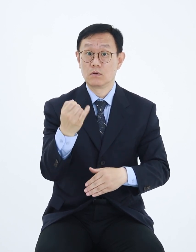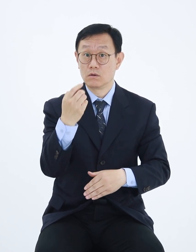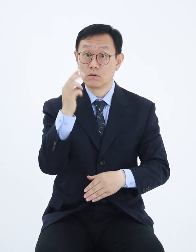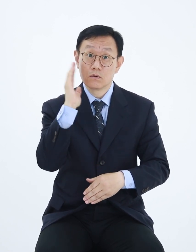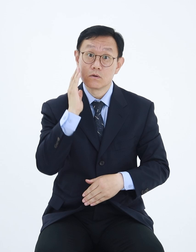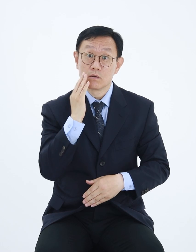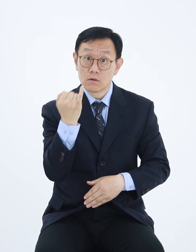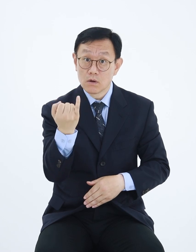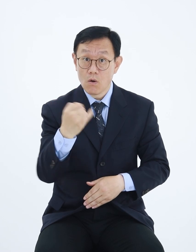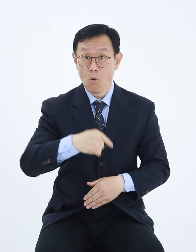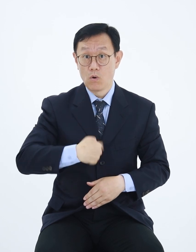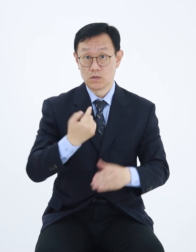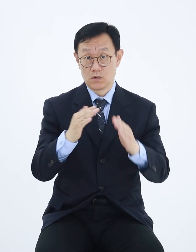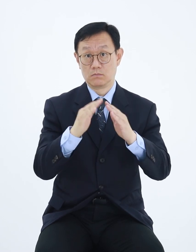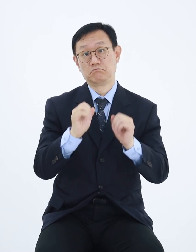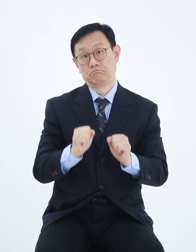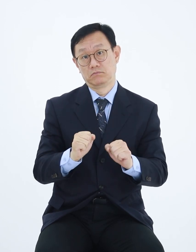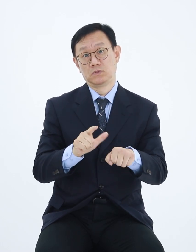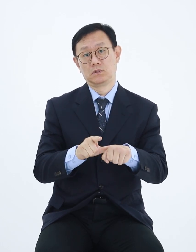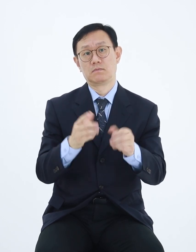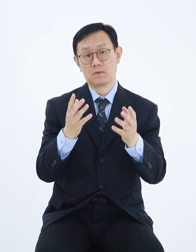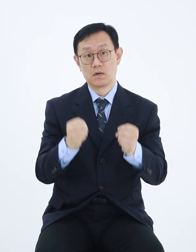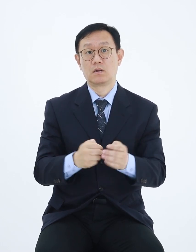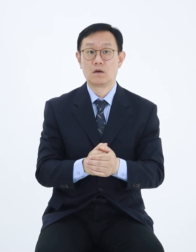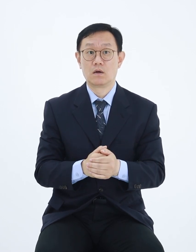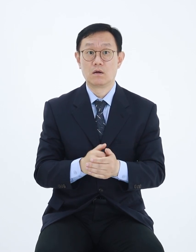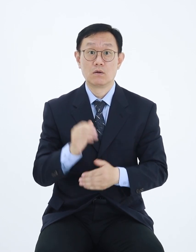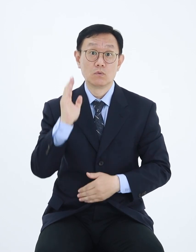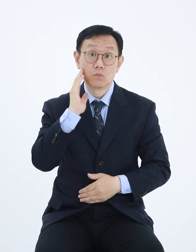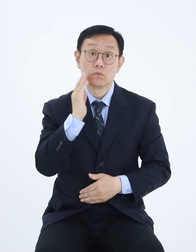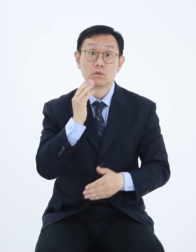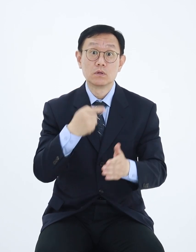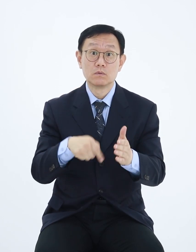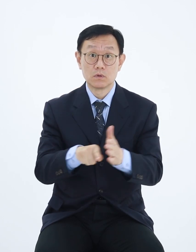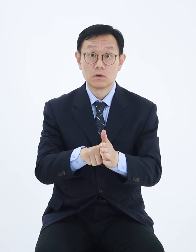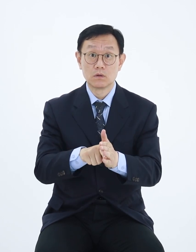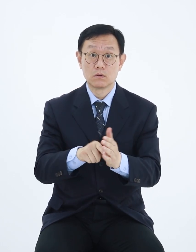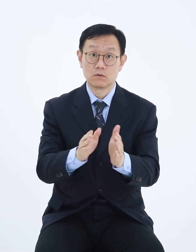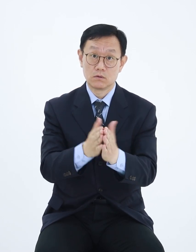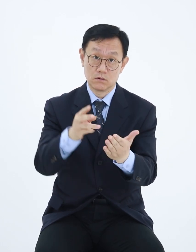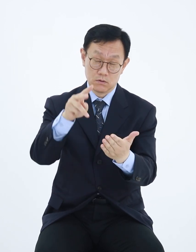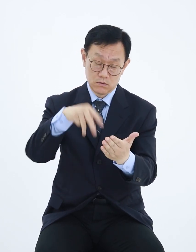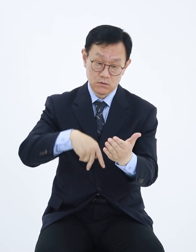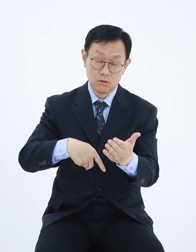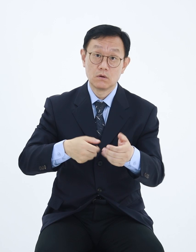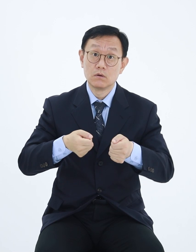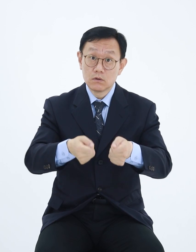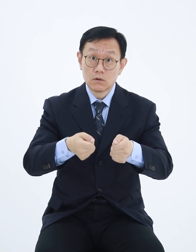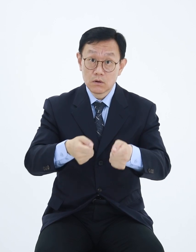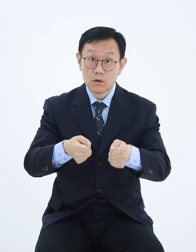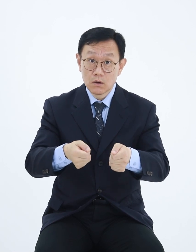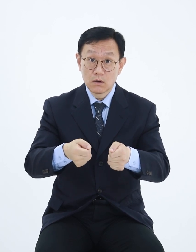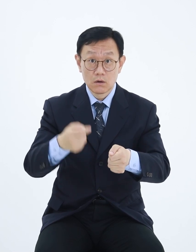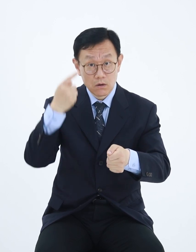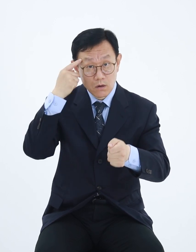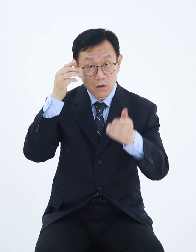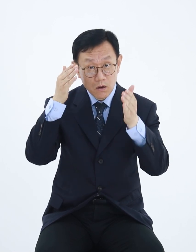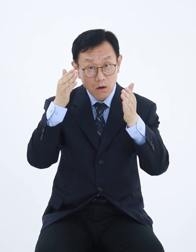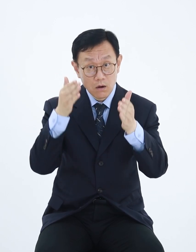있는 시간이 많습니다. 청각장애 때문에 독서나 청소 등 무언가에 집중하다 보면 집에 누가